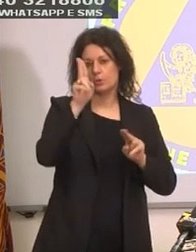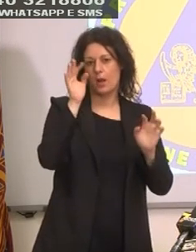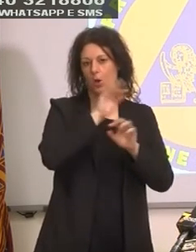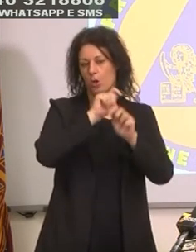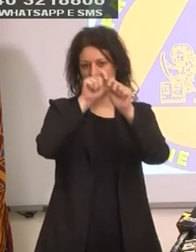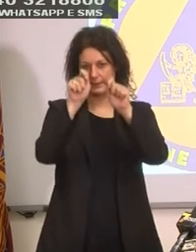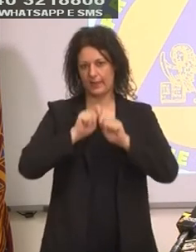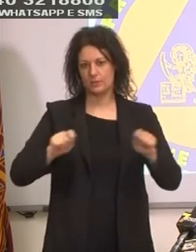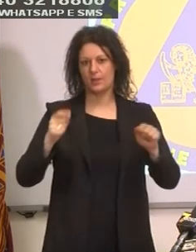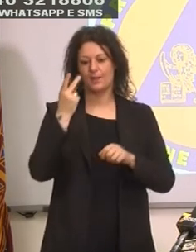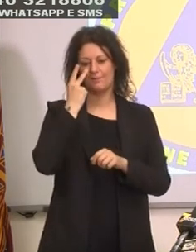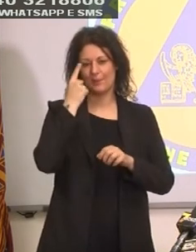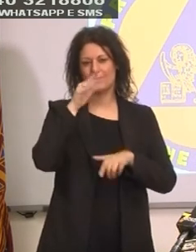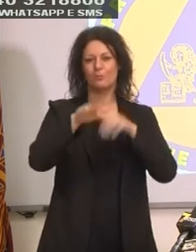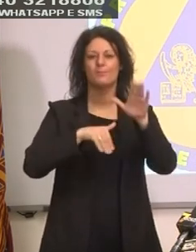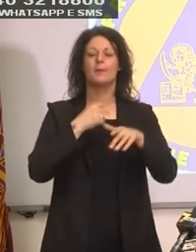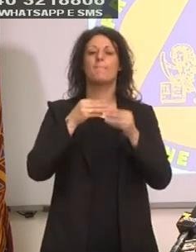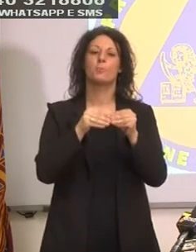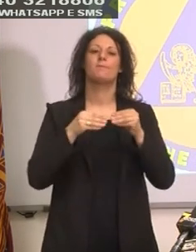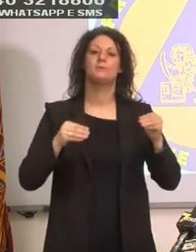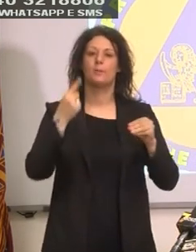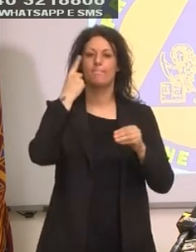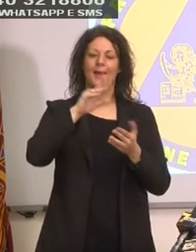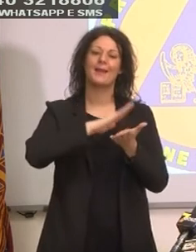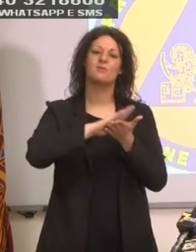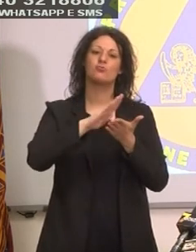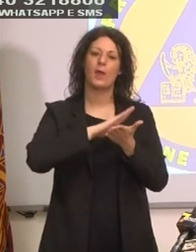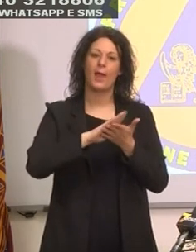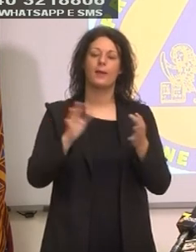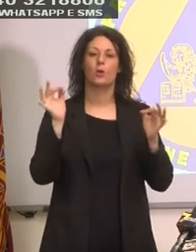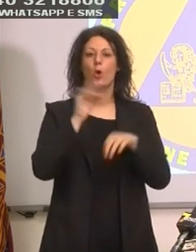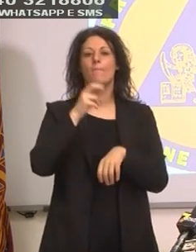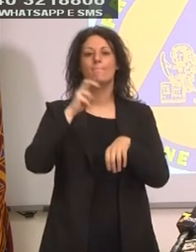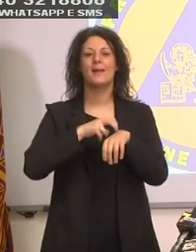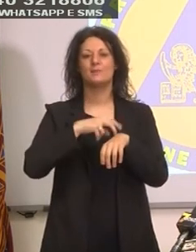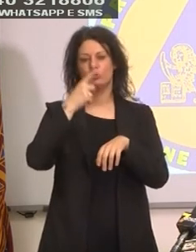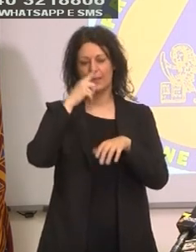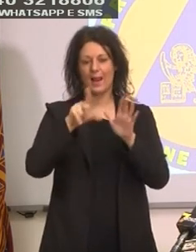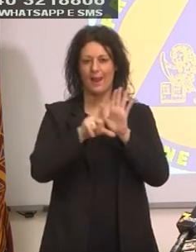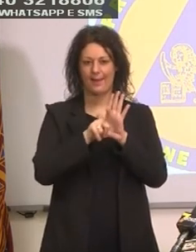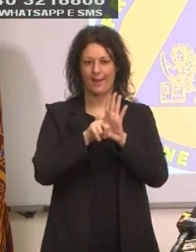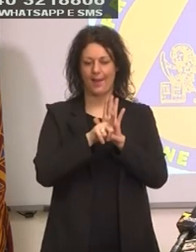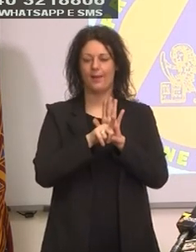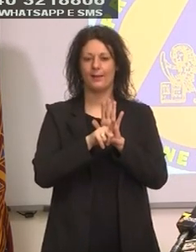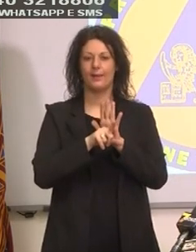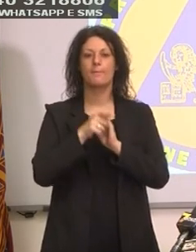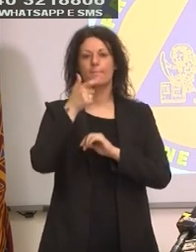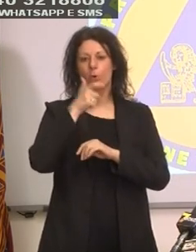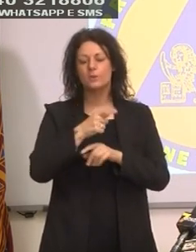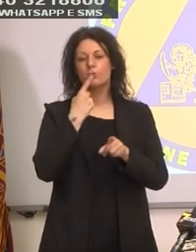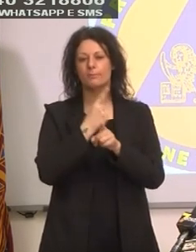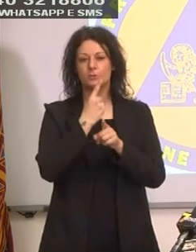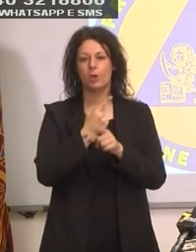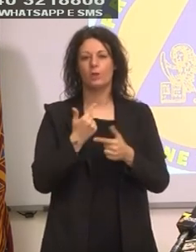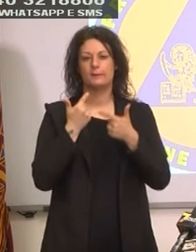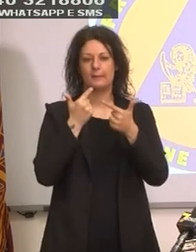saranno i professionisti, insomma di igiene, di medicina legale o quant'altro, perché è bene che si chiarisca fino in